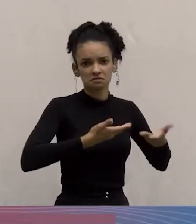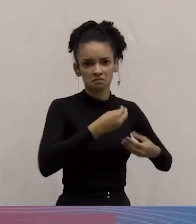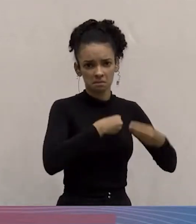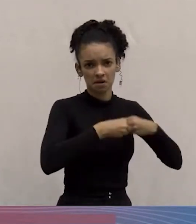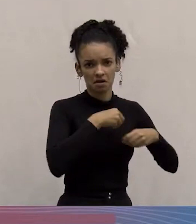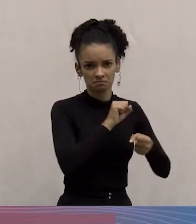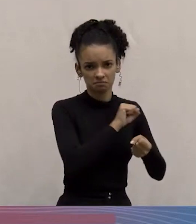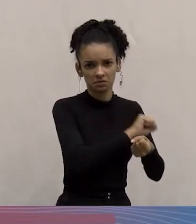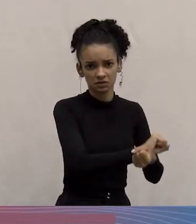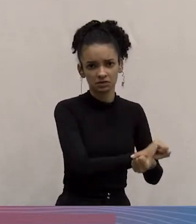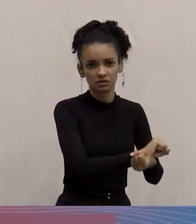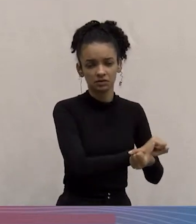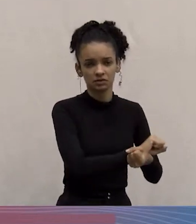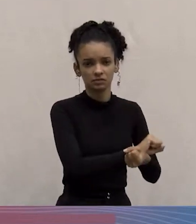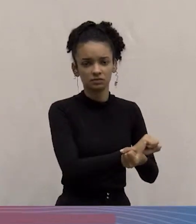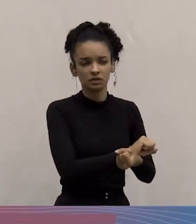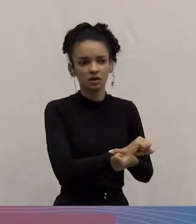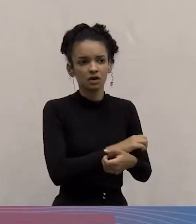Irmãos,